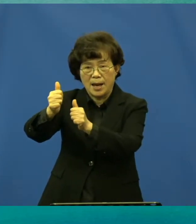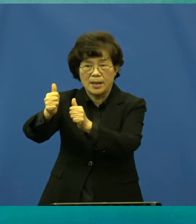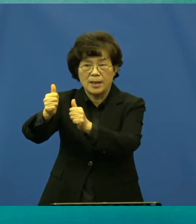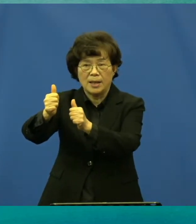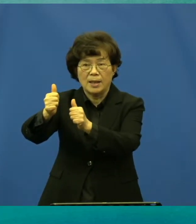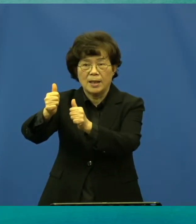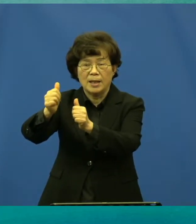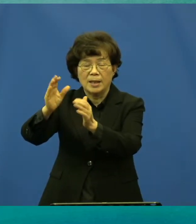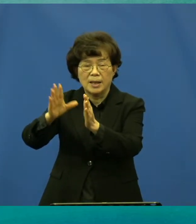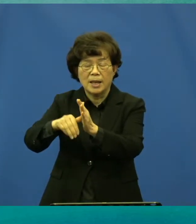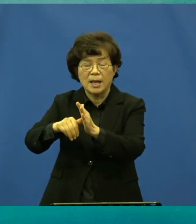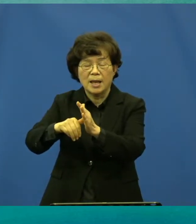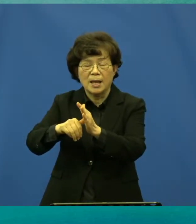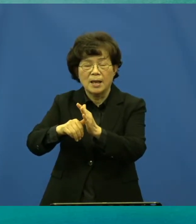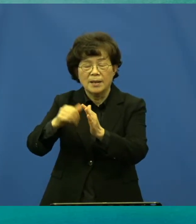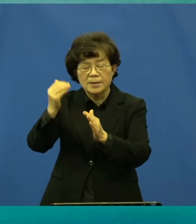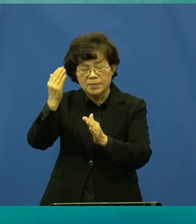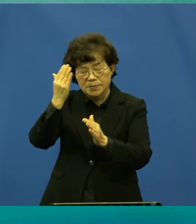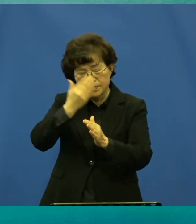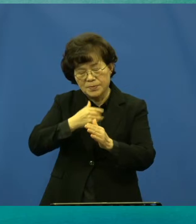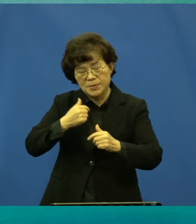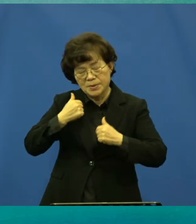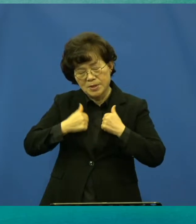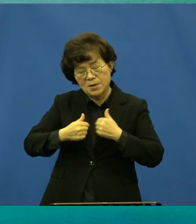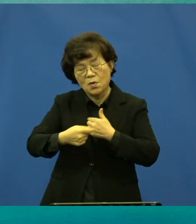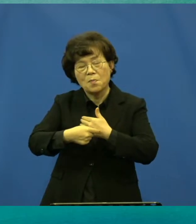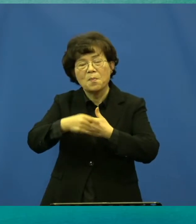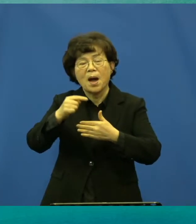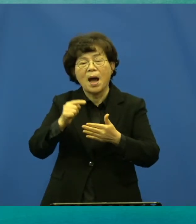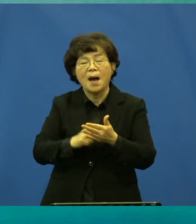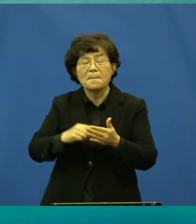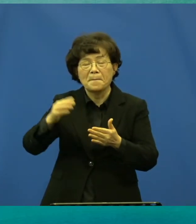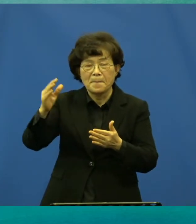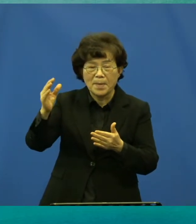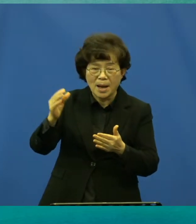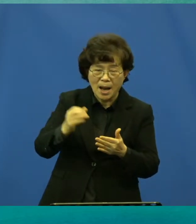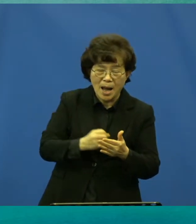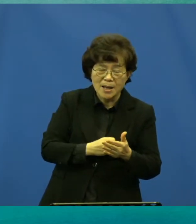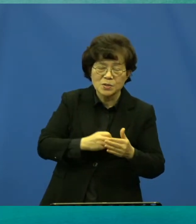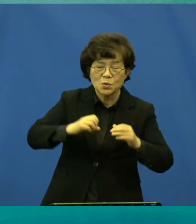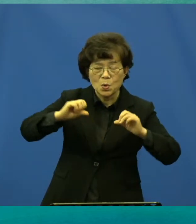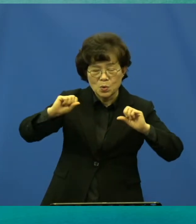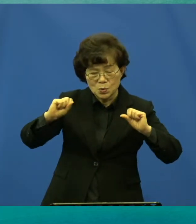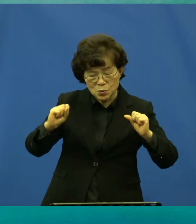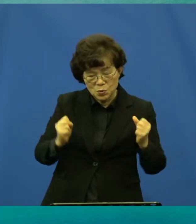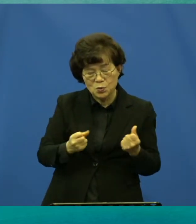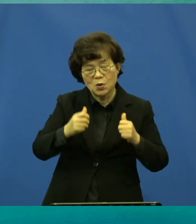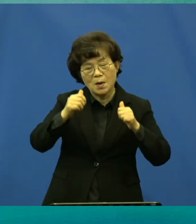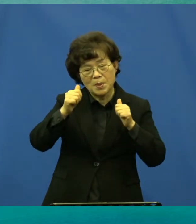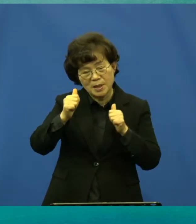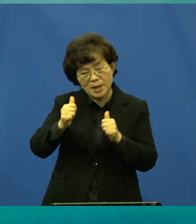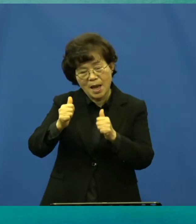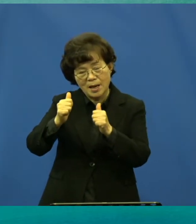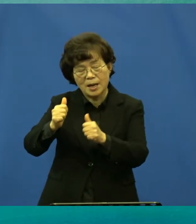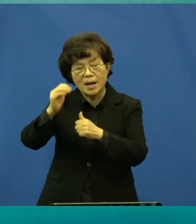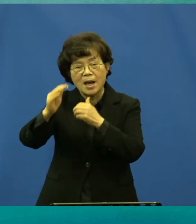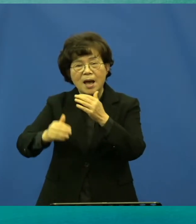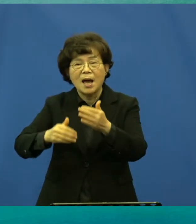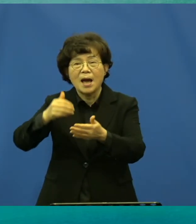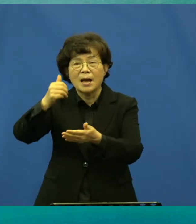따라가되 순순히 기꺼이 즐겁게 따라가는 하나님의